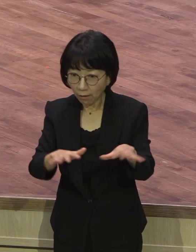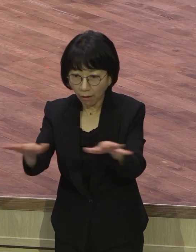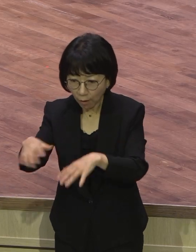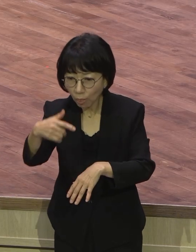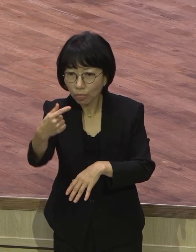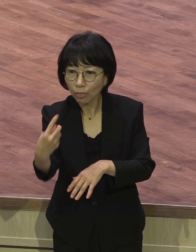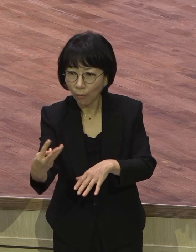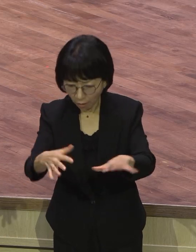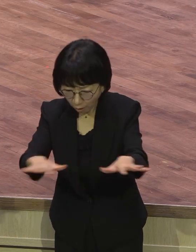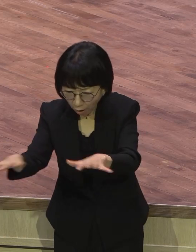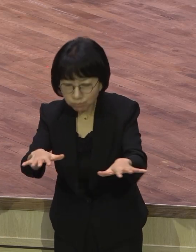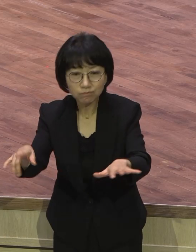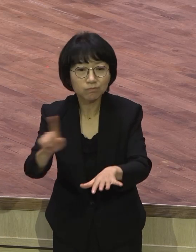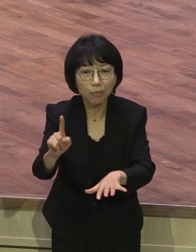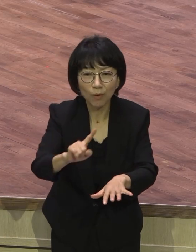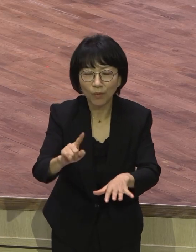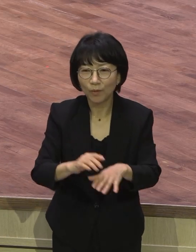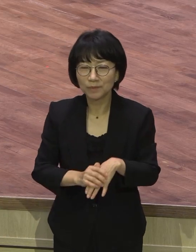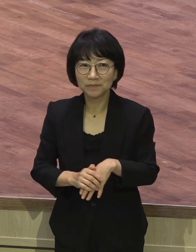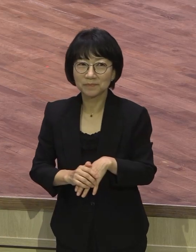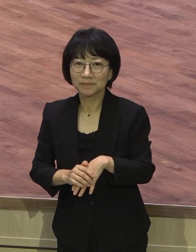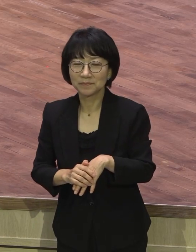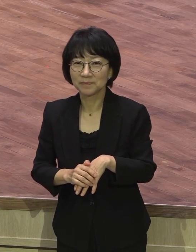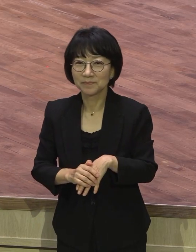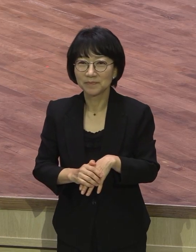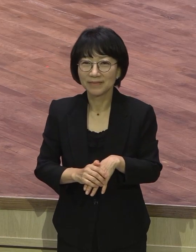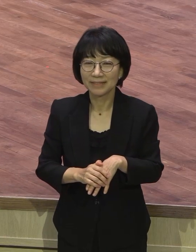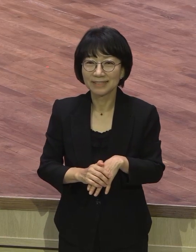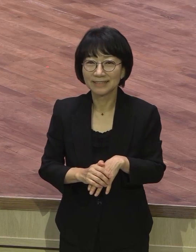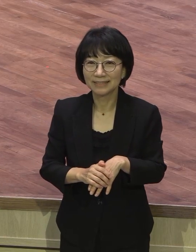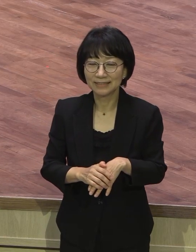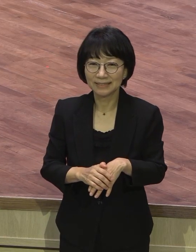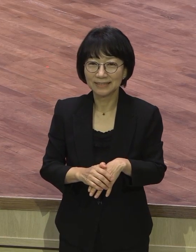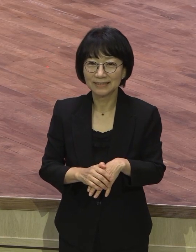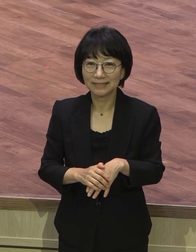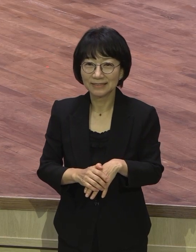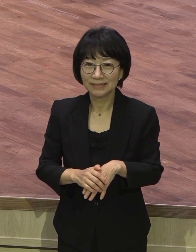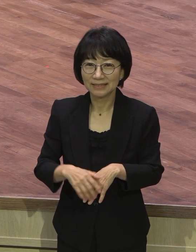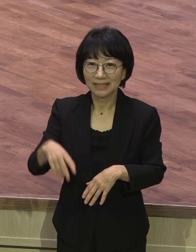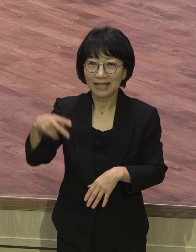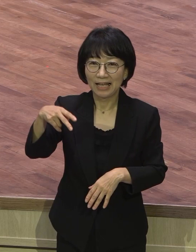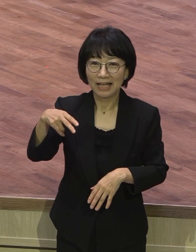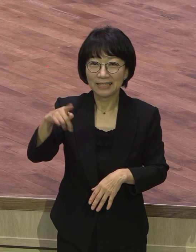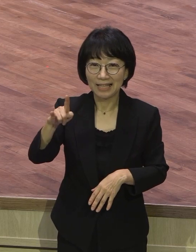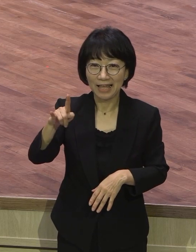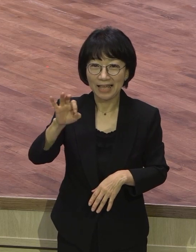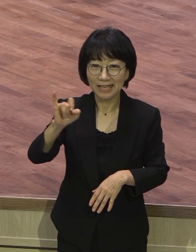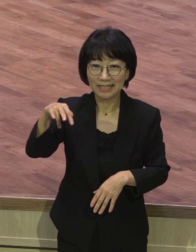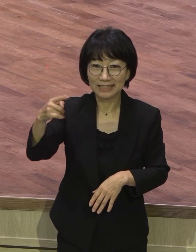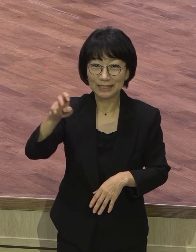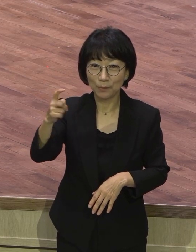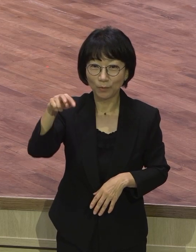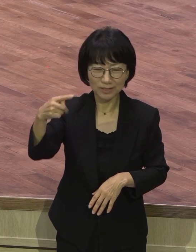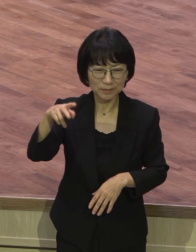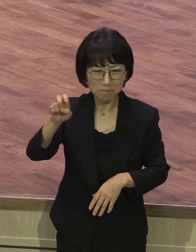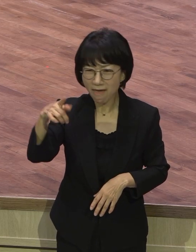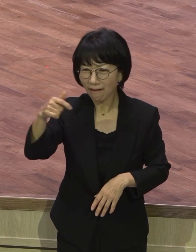여기서 말하는 큰 돌은 원어로 말하면 세이스모스 메가스 세이스모스